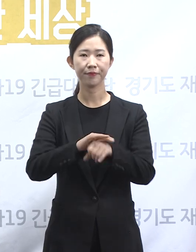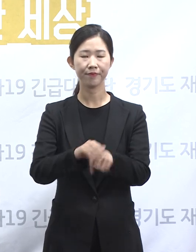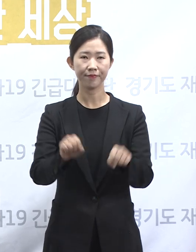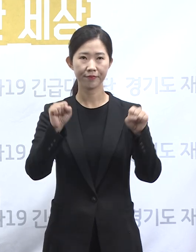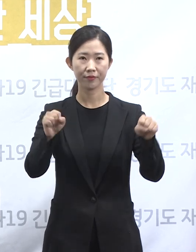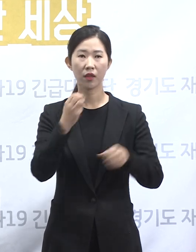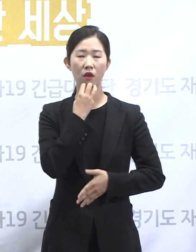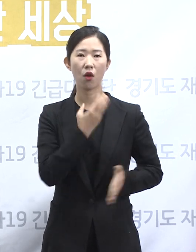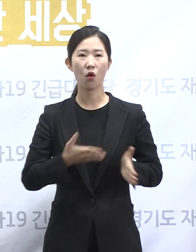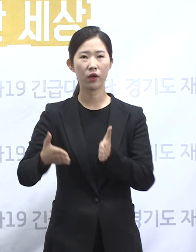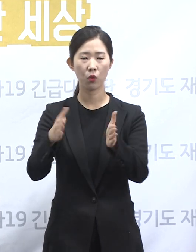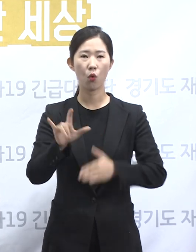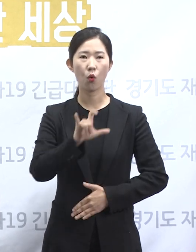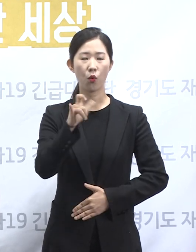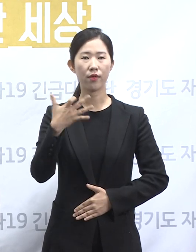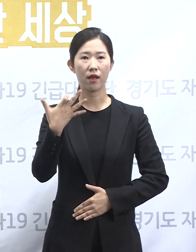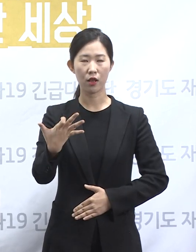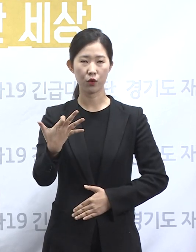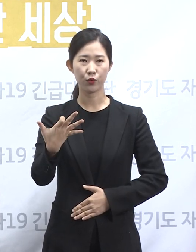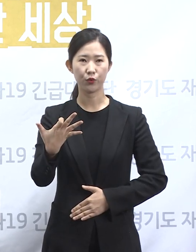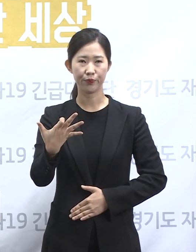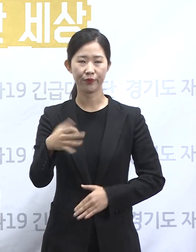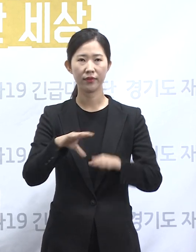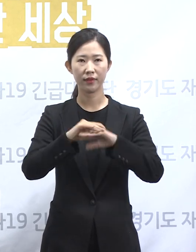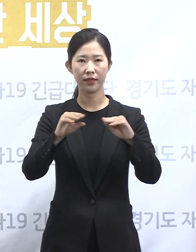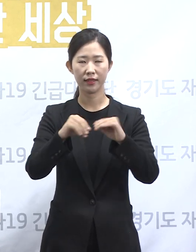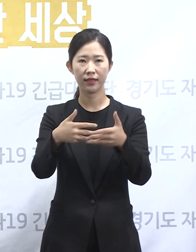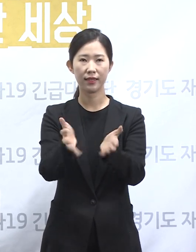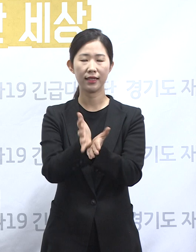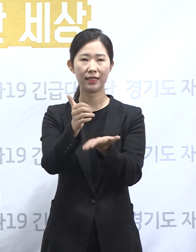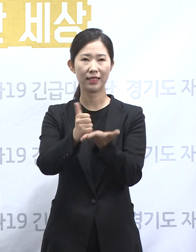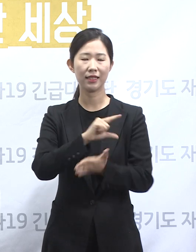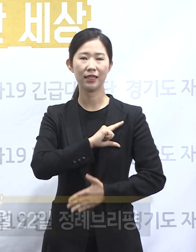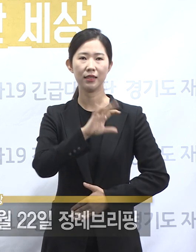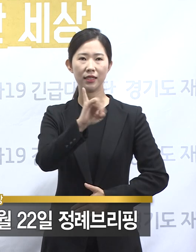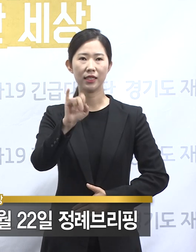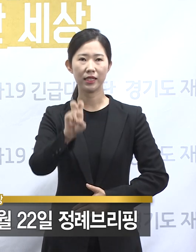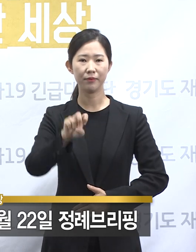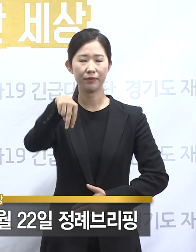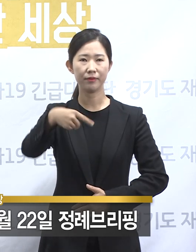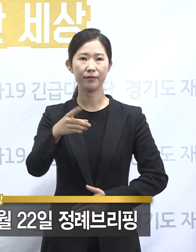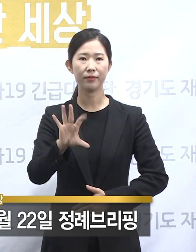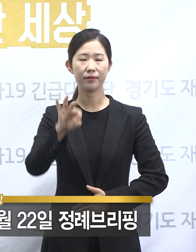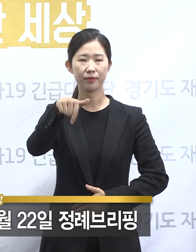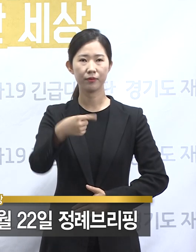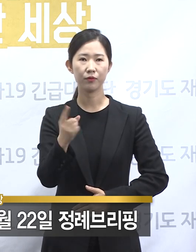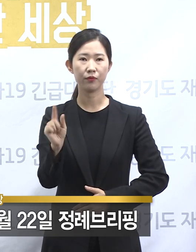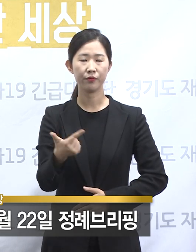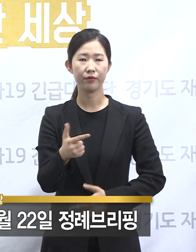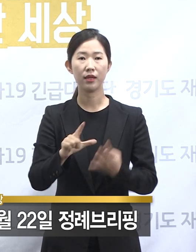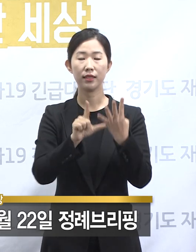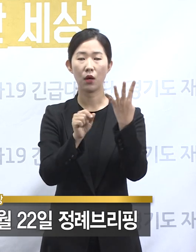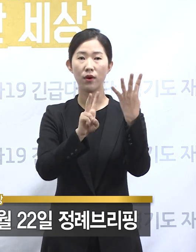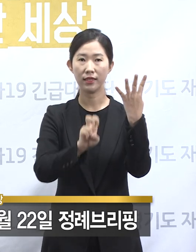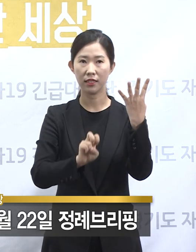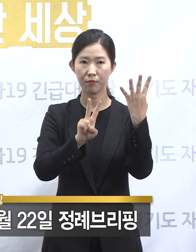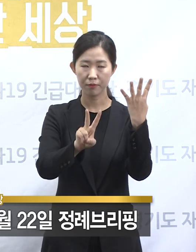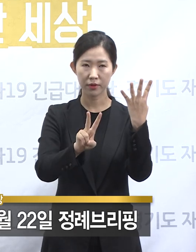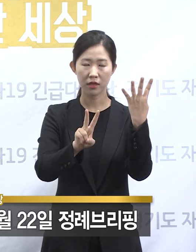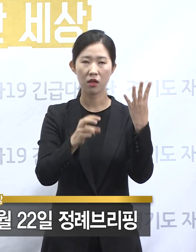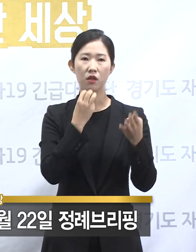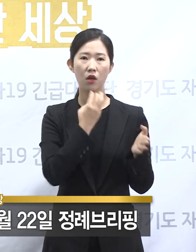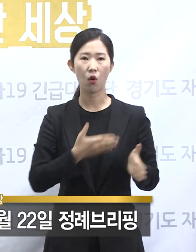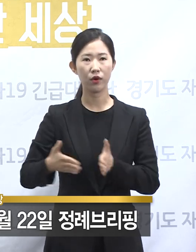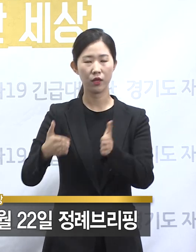안녕하십니까. 경기도 코로나19 긴급대책단 임승관입니다. 4월 22일 수요일 경기도 코로나19 대응 관련